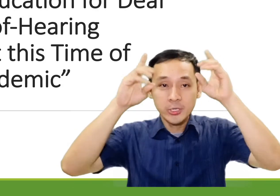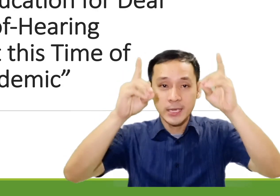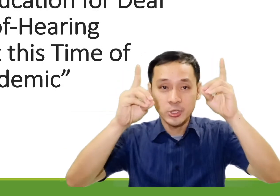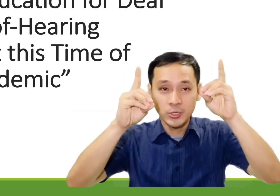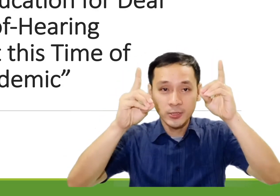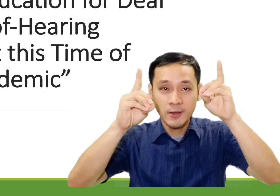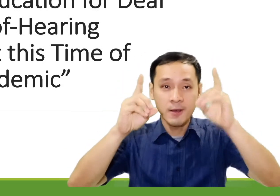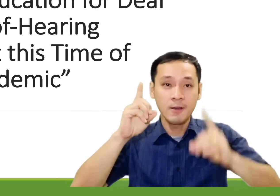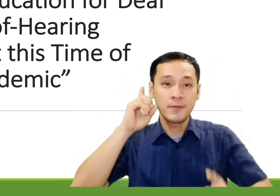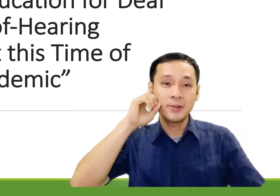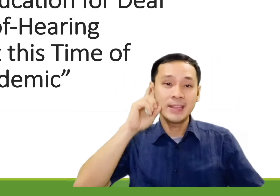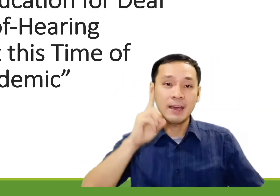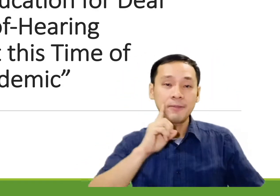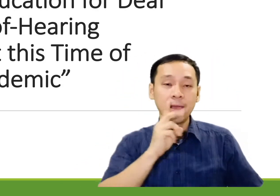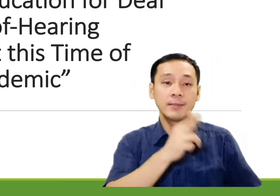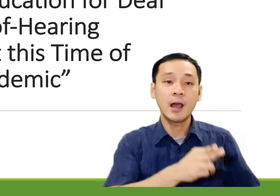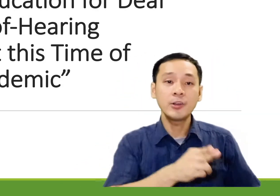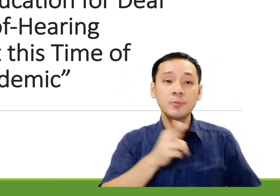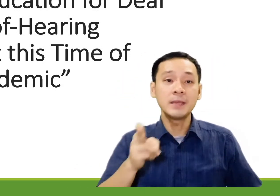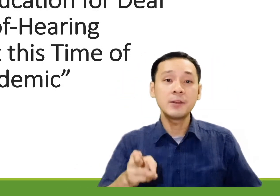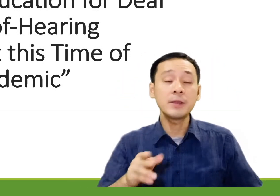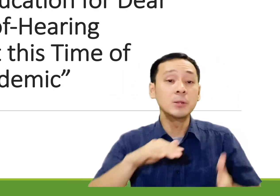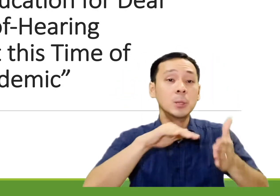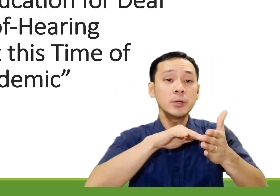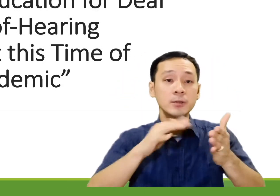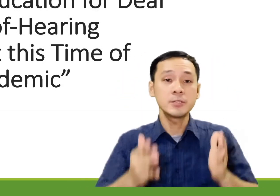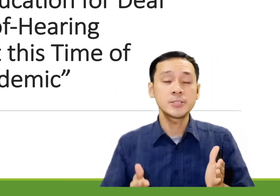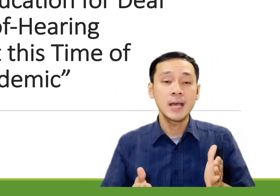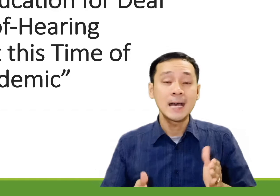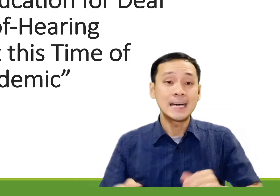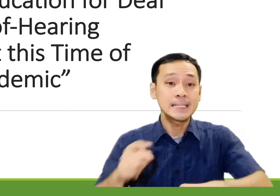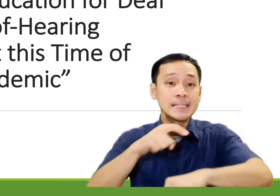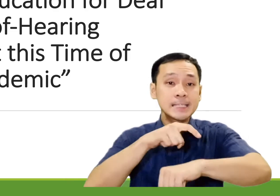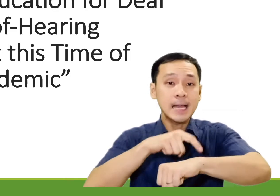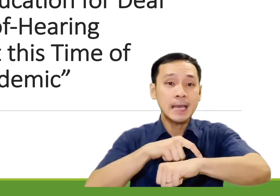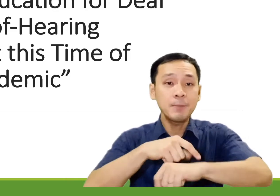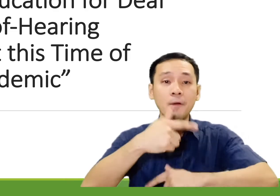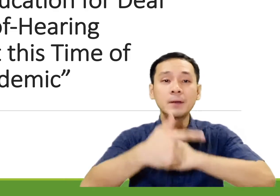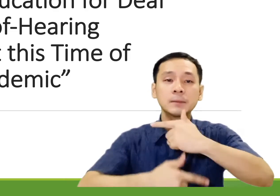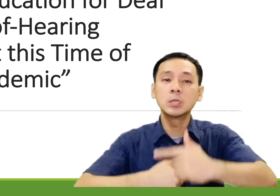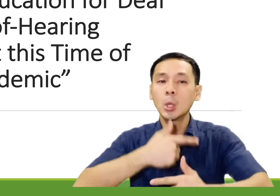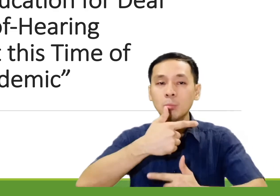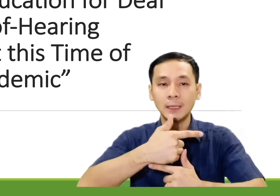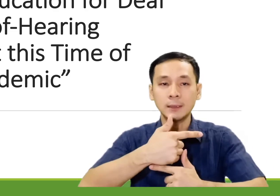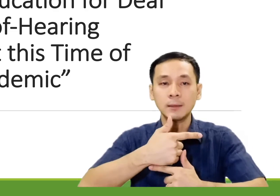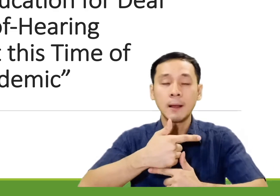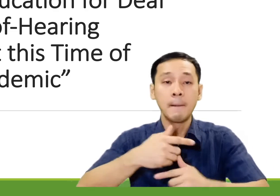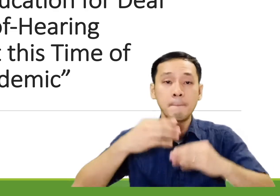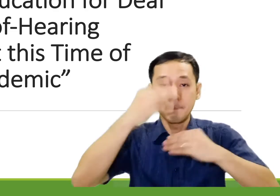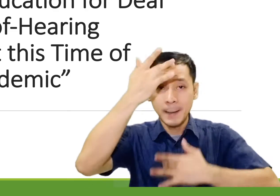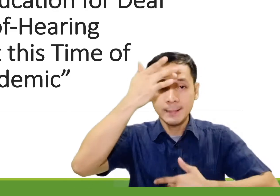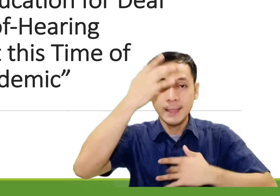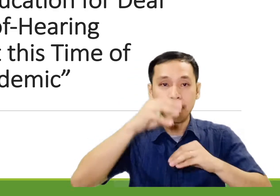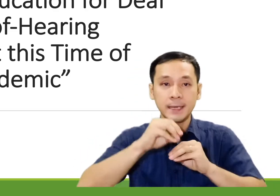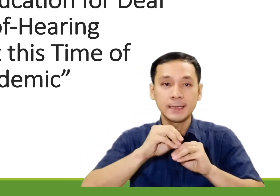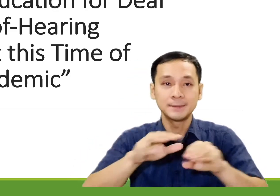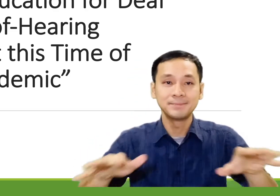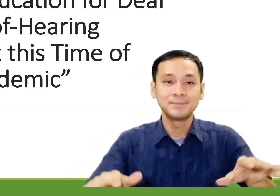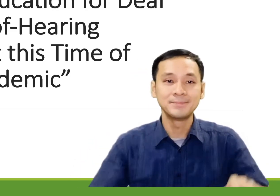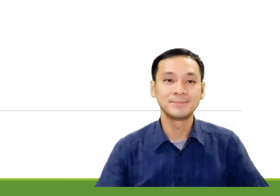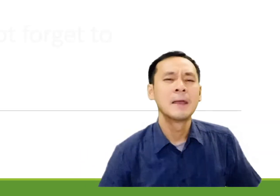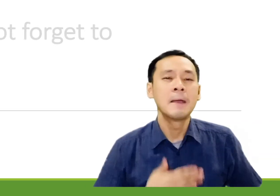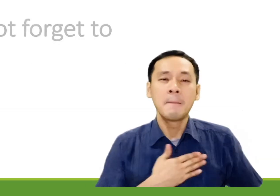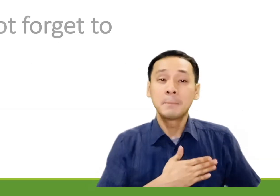virtual education for deaf and hard of hearing learners at this time of global